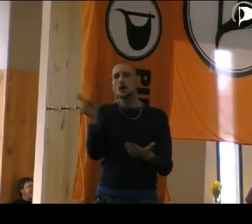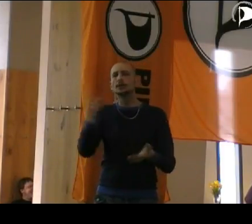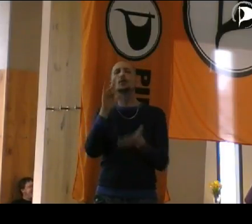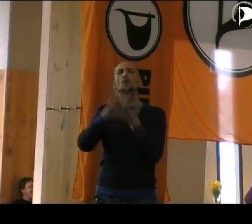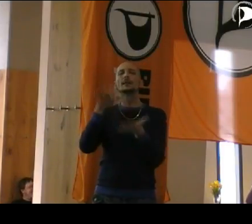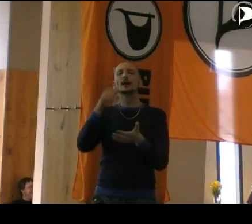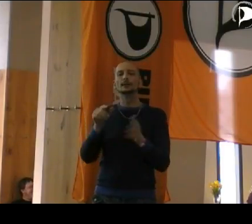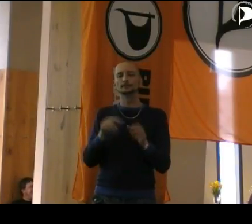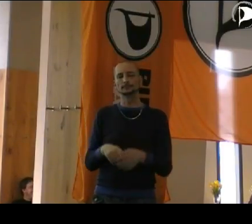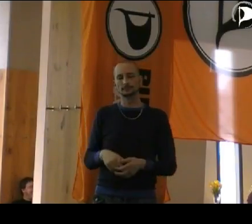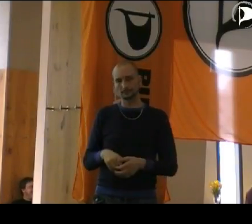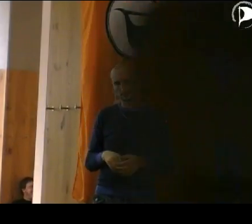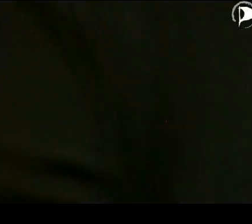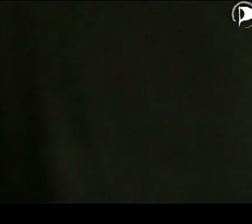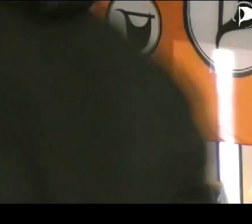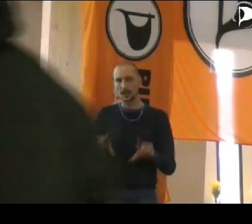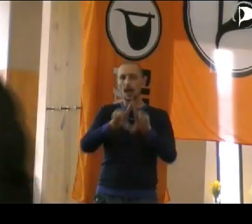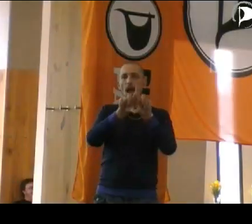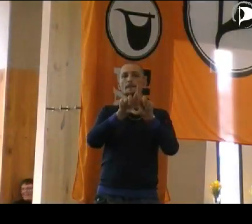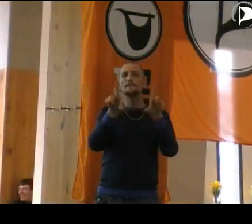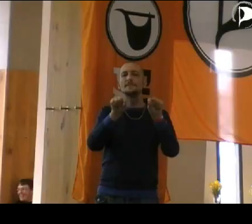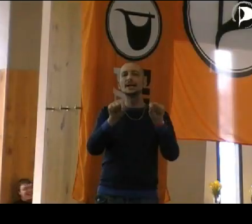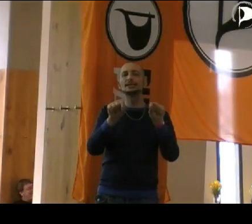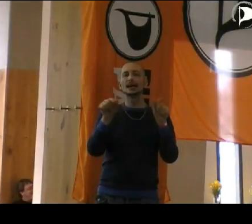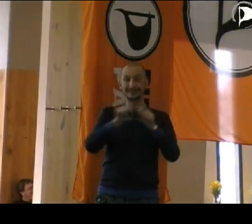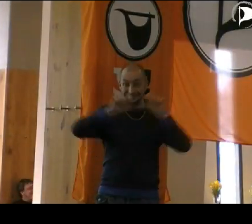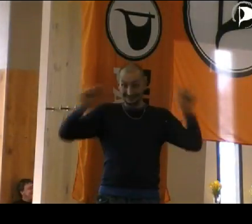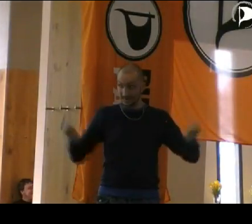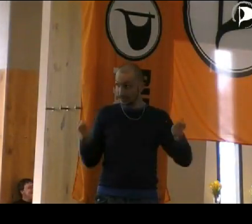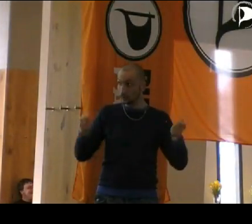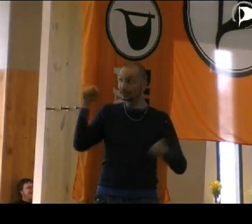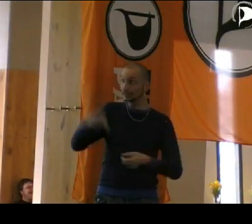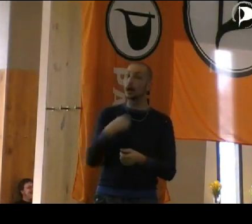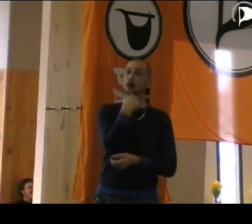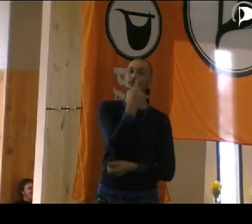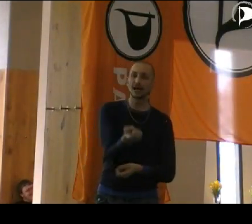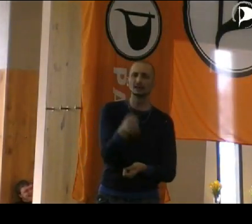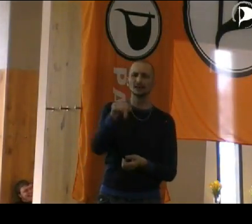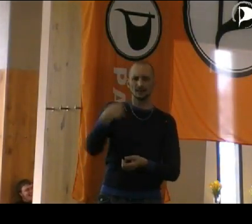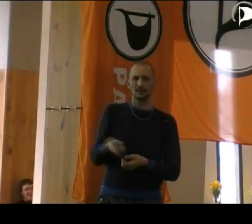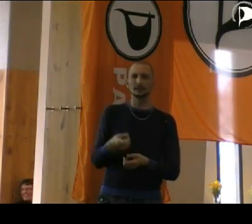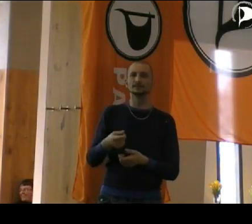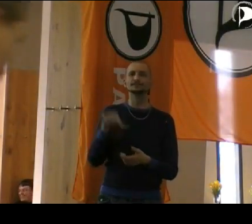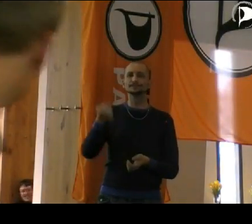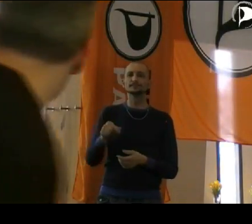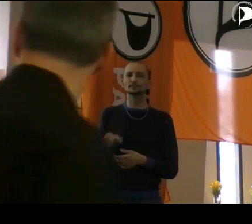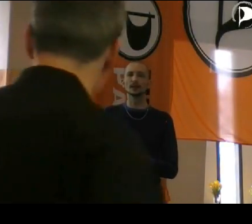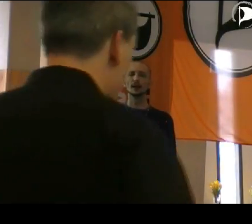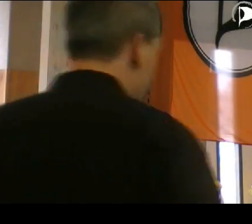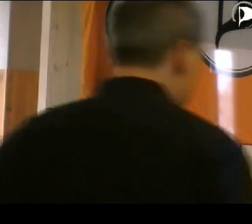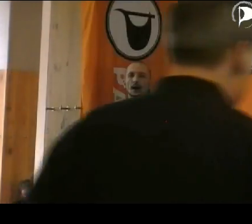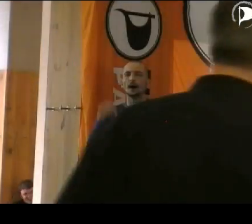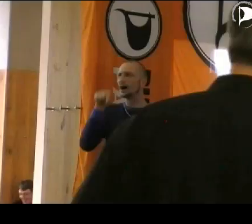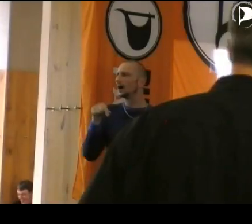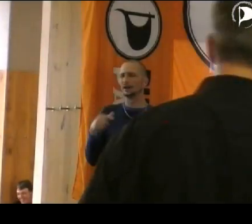schreibt er hat eine aussage gemacht werden deshalb war sie aber später hingerichtet und ohne überharten aktionen fragen